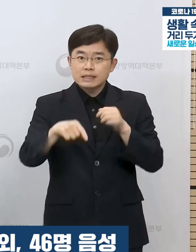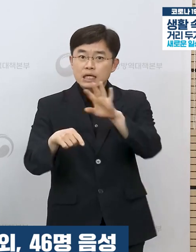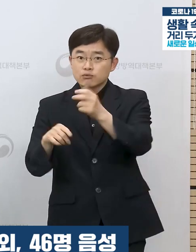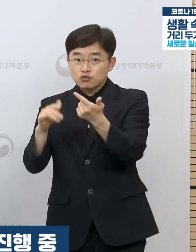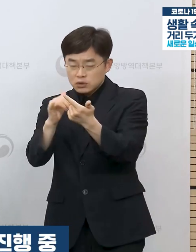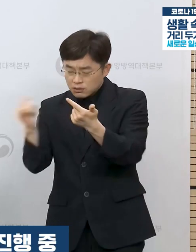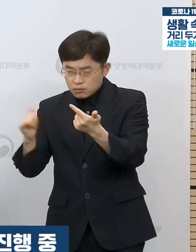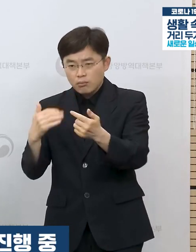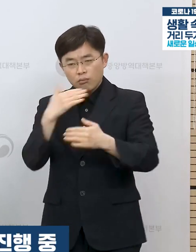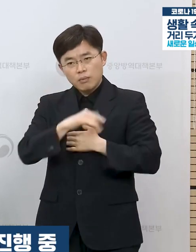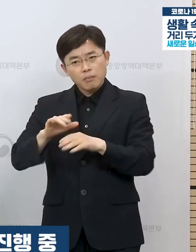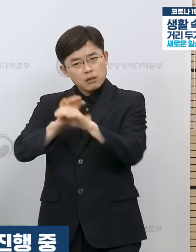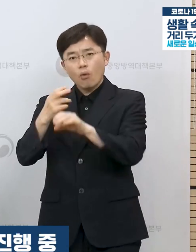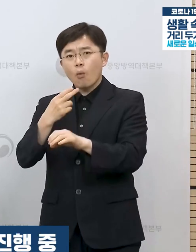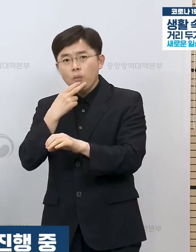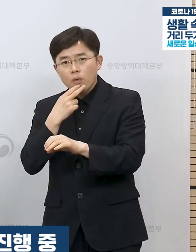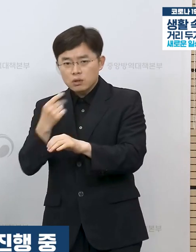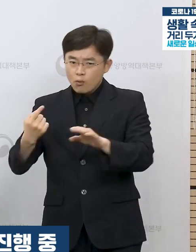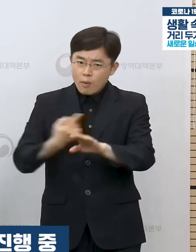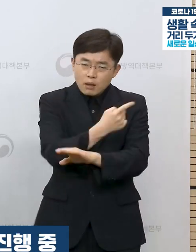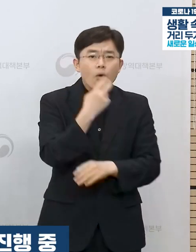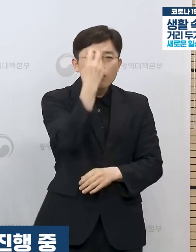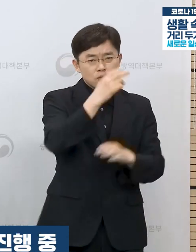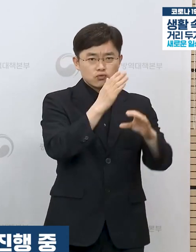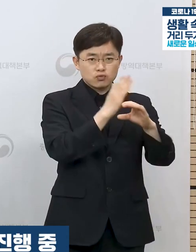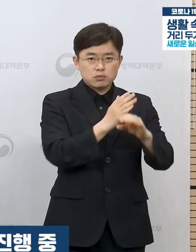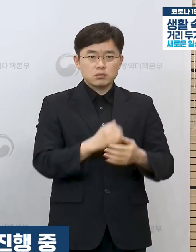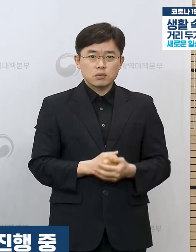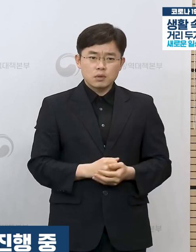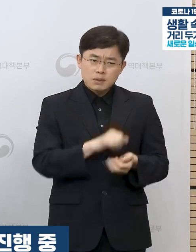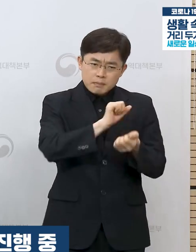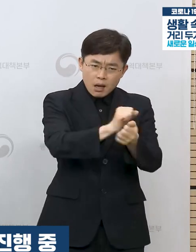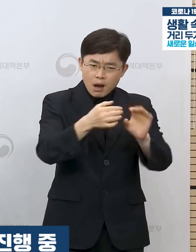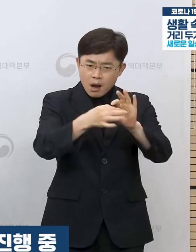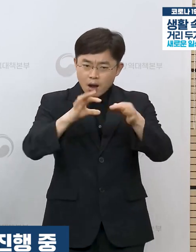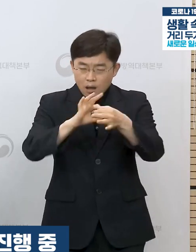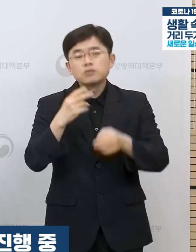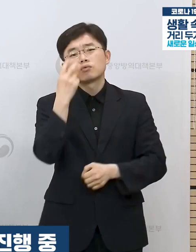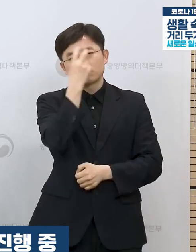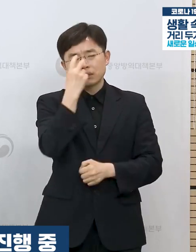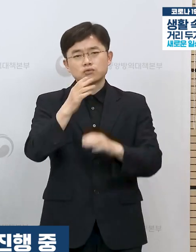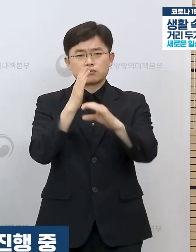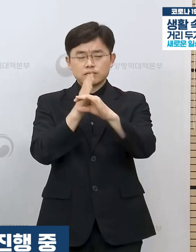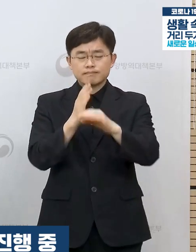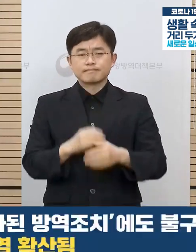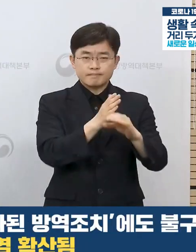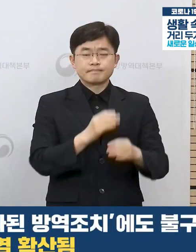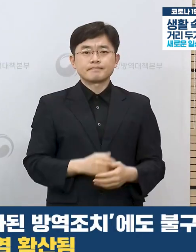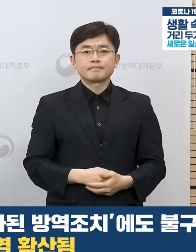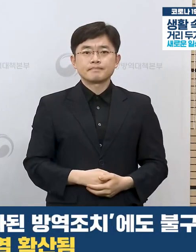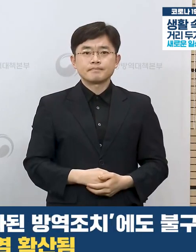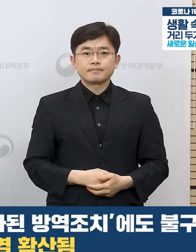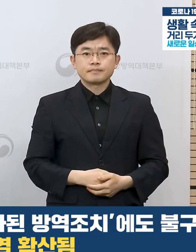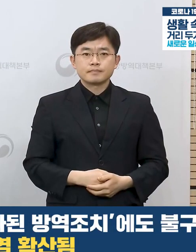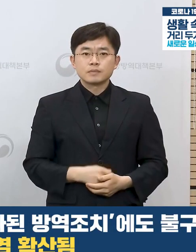46명은 음성이고 나머지는 검사가 진행 중이며 감염 경로에 대해서는 조사가 진행 중입니다.